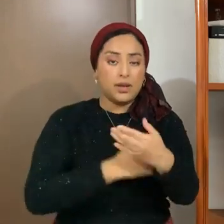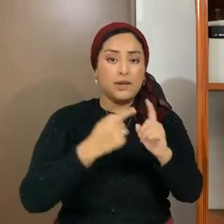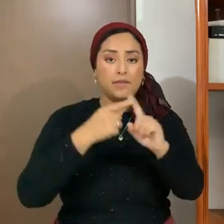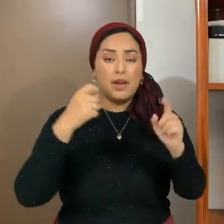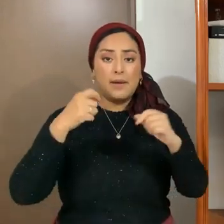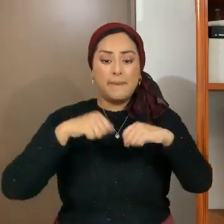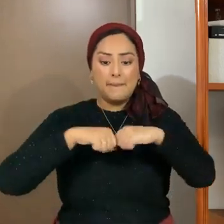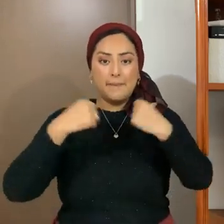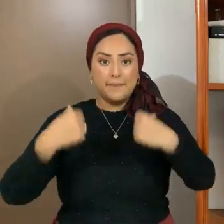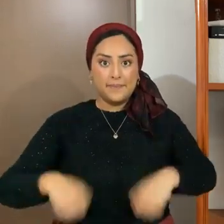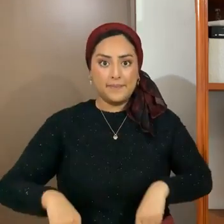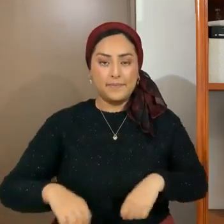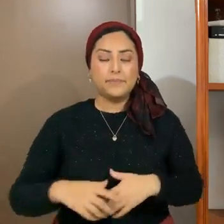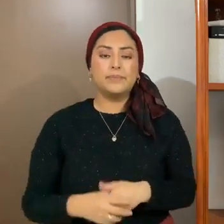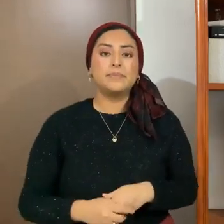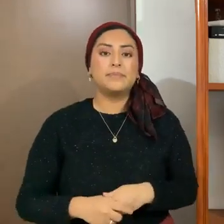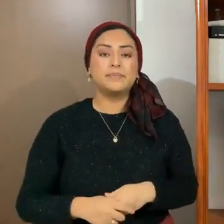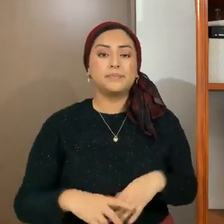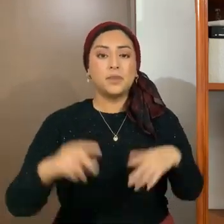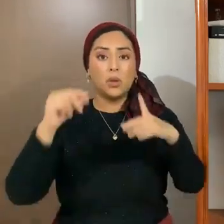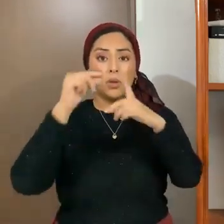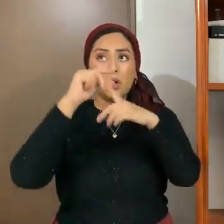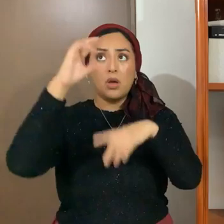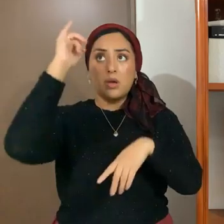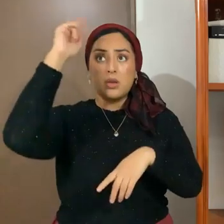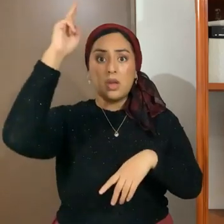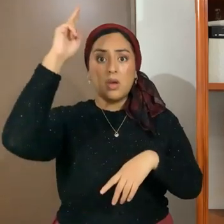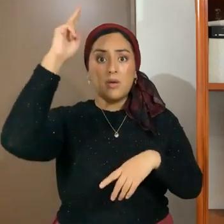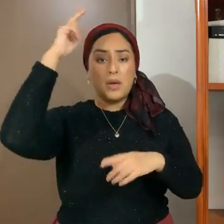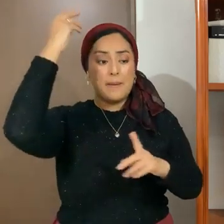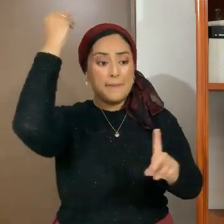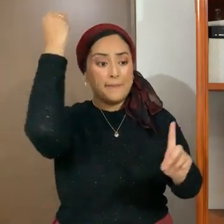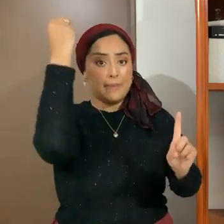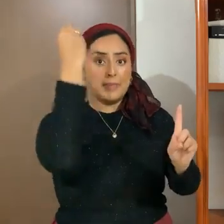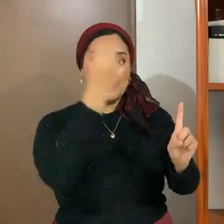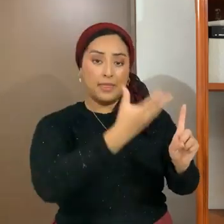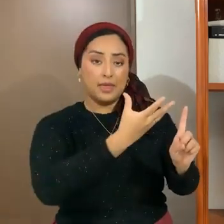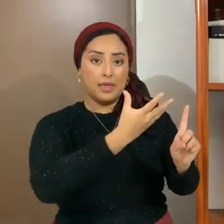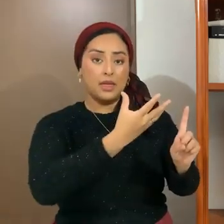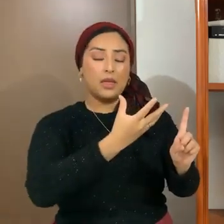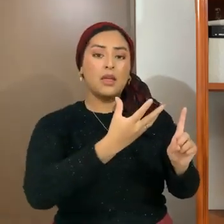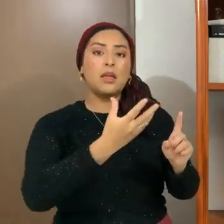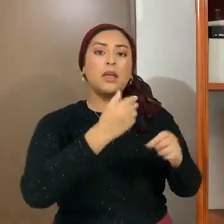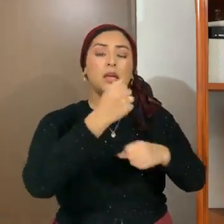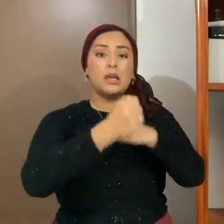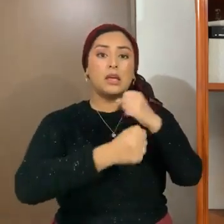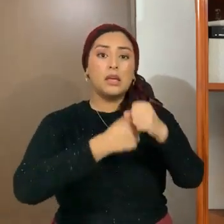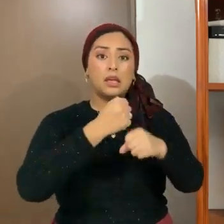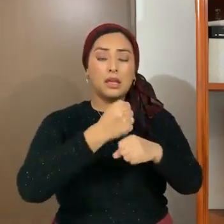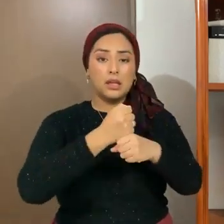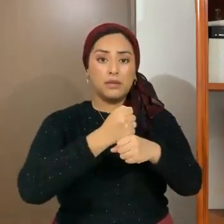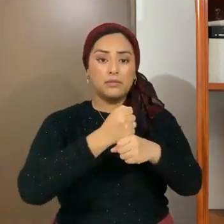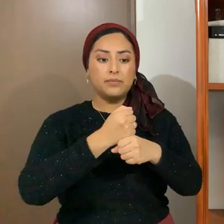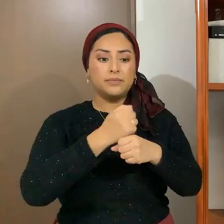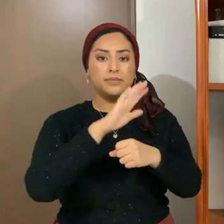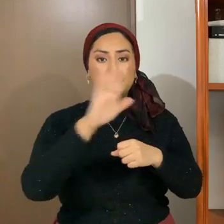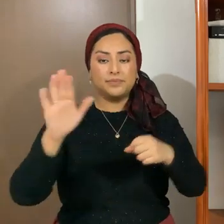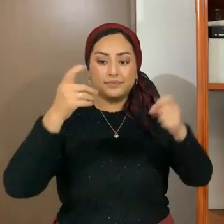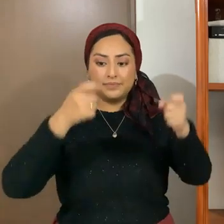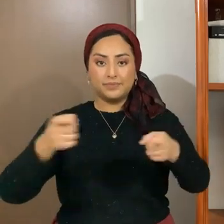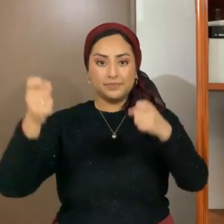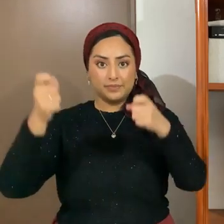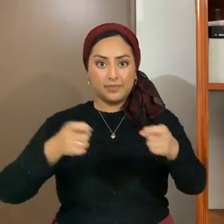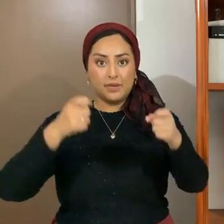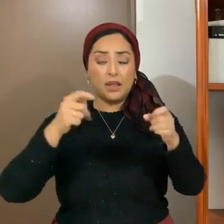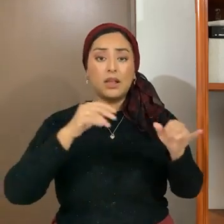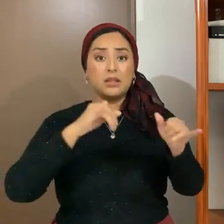Coanim, de los hijos de Aarón. Palabra de Yahweh que vino en los días de Josías, hijo de Amón, rey de Judá, en el año 13º de su reinado.